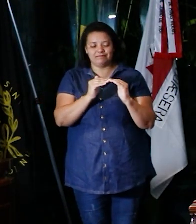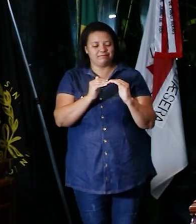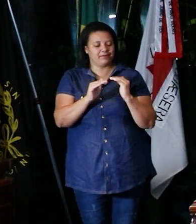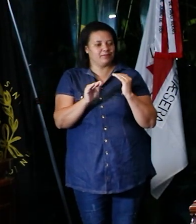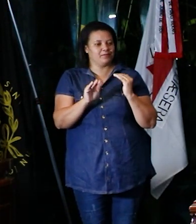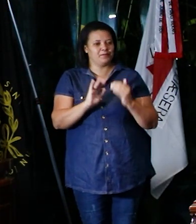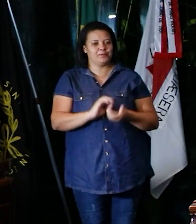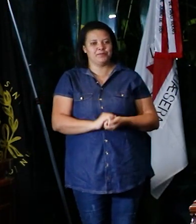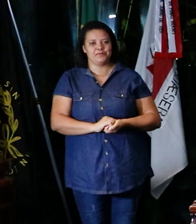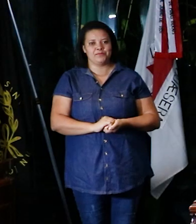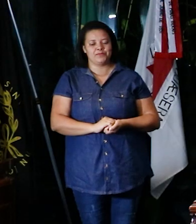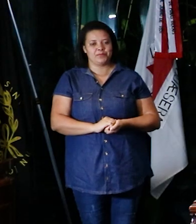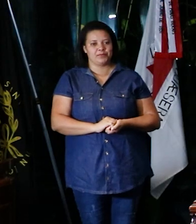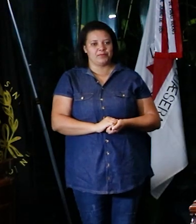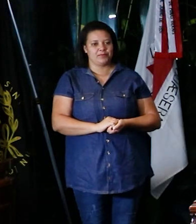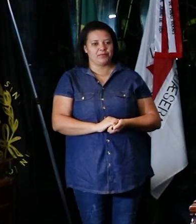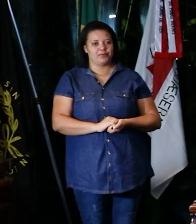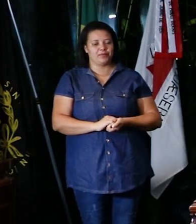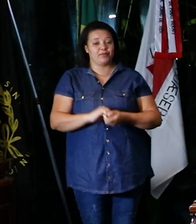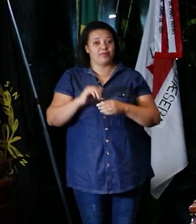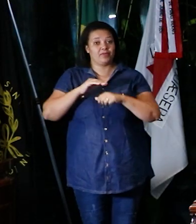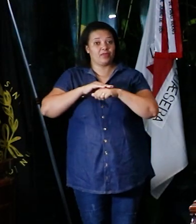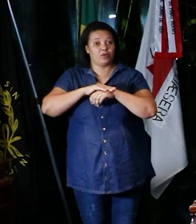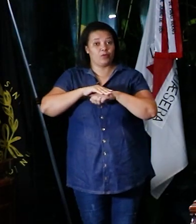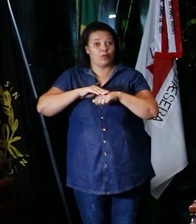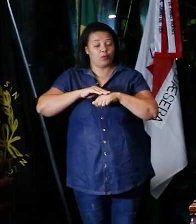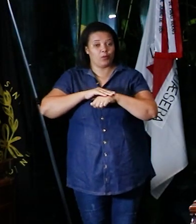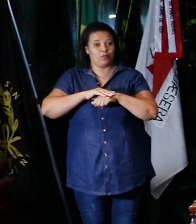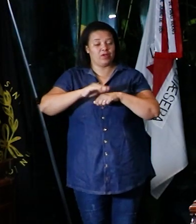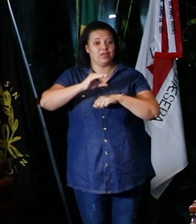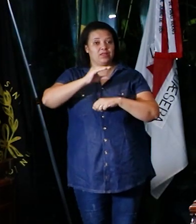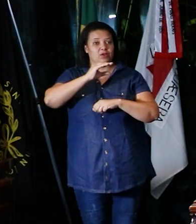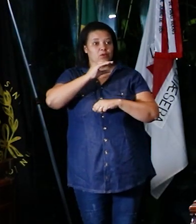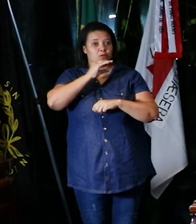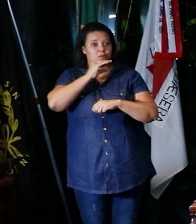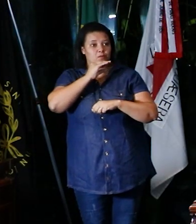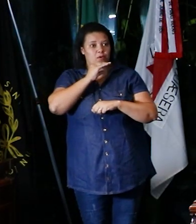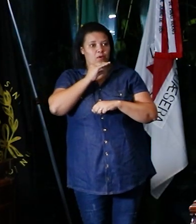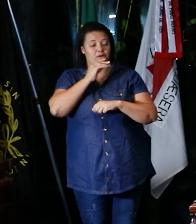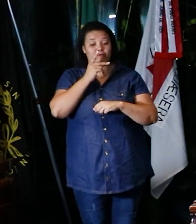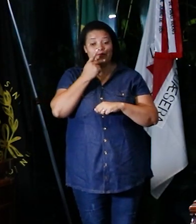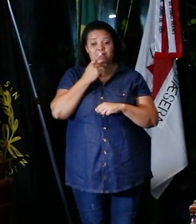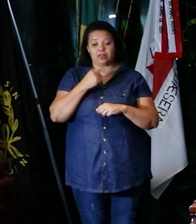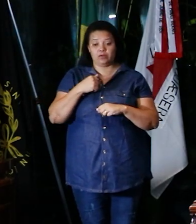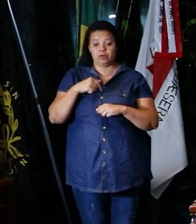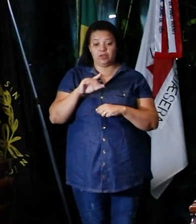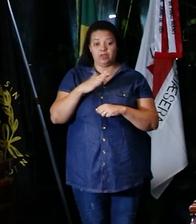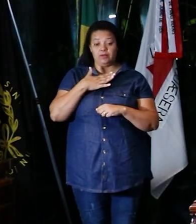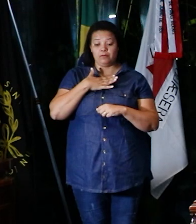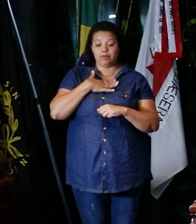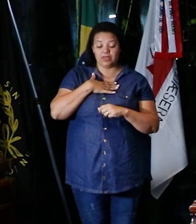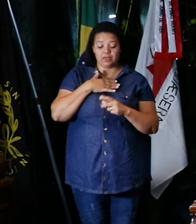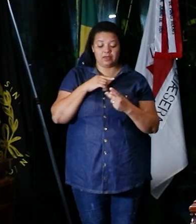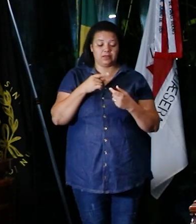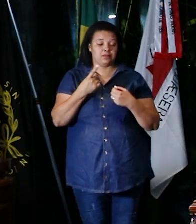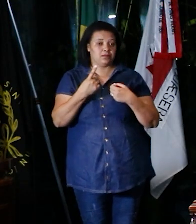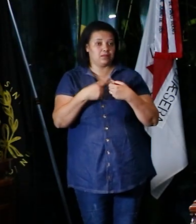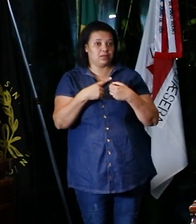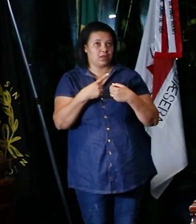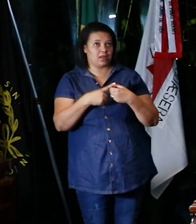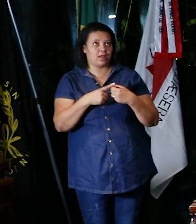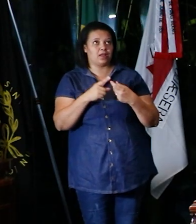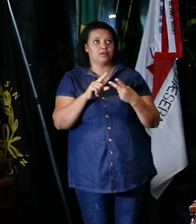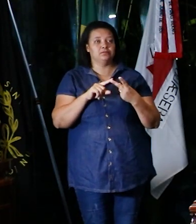A conversa dele é sempre em torno dele. Ele pode falar de Itabira, de